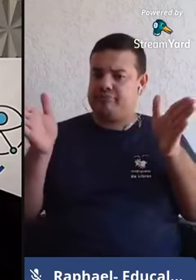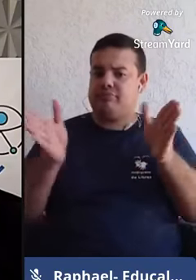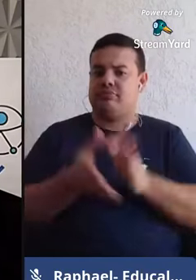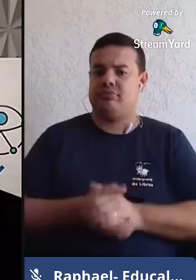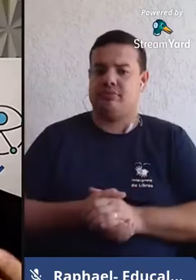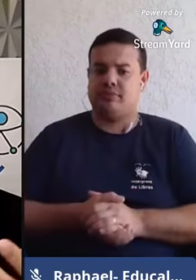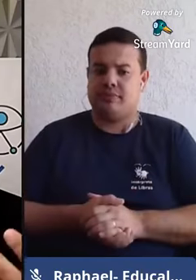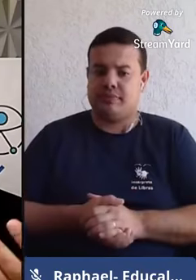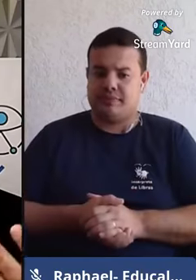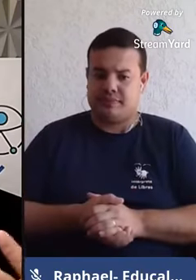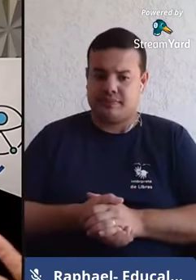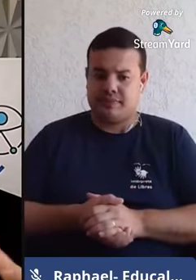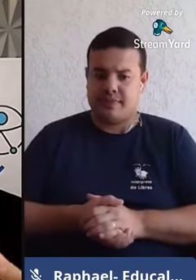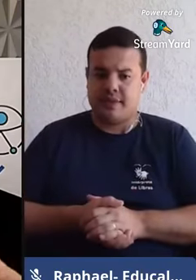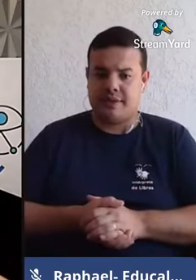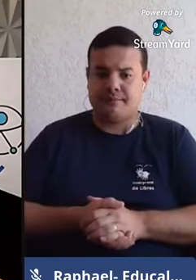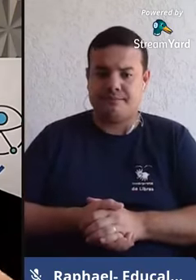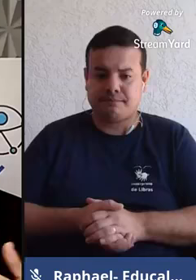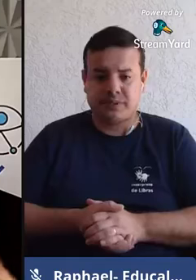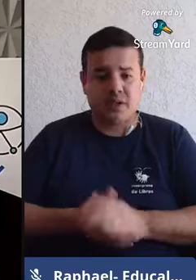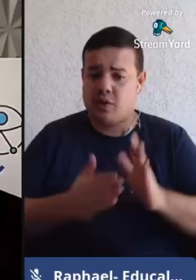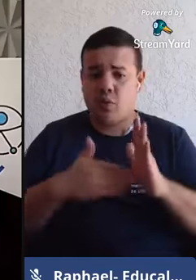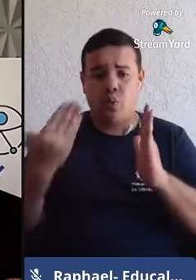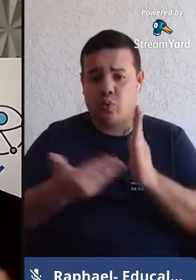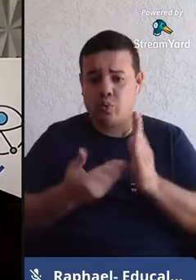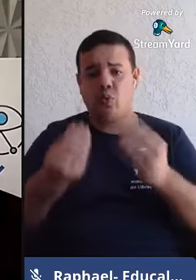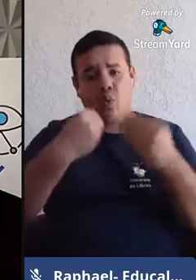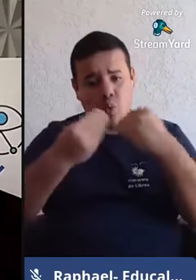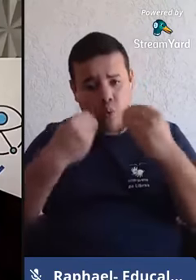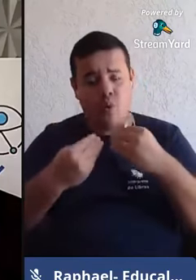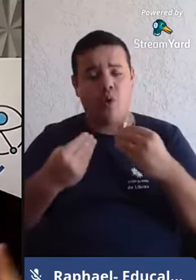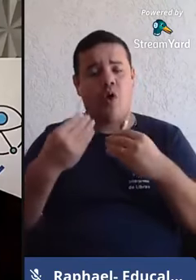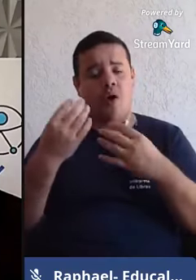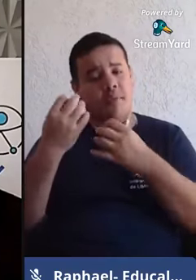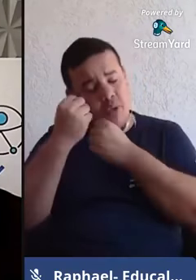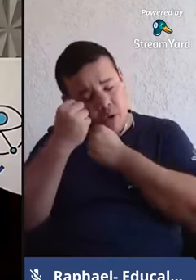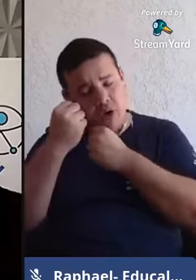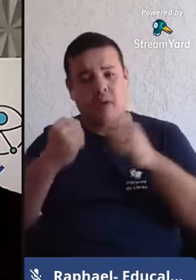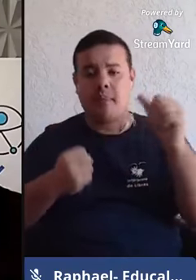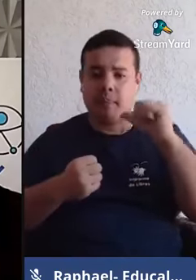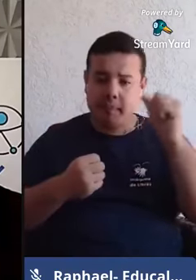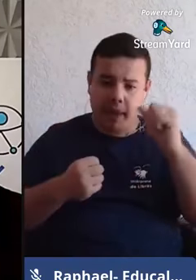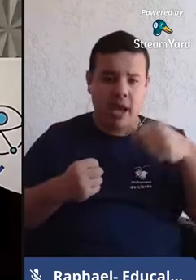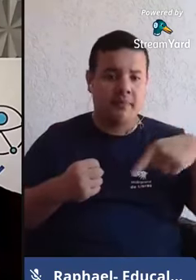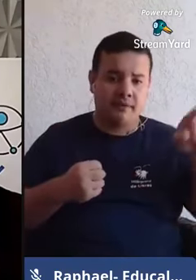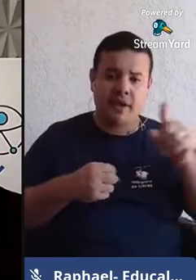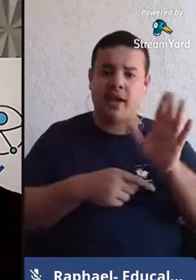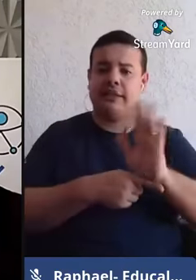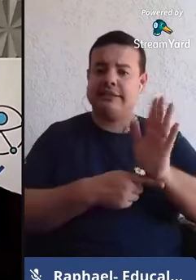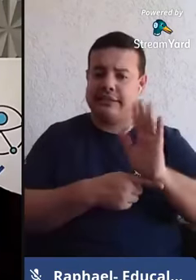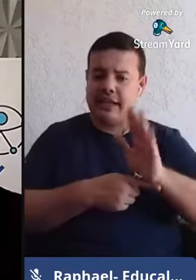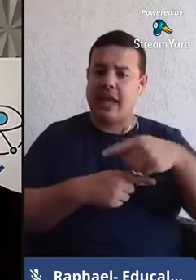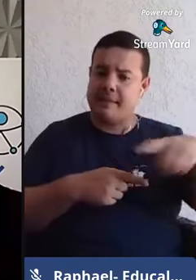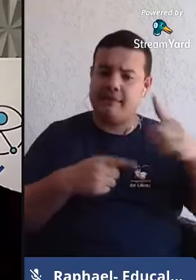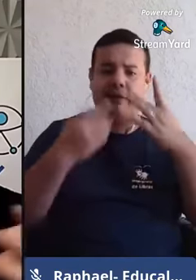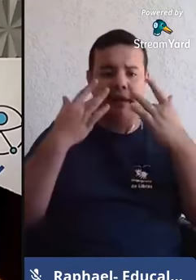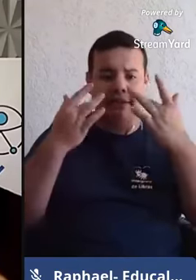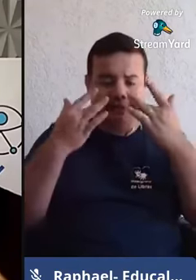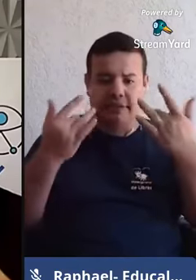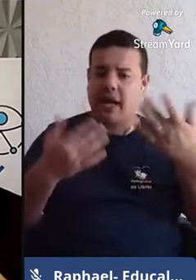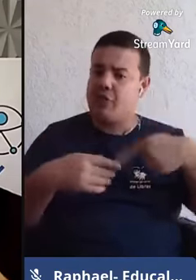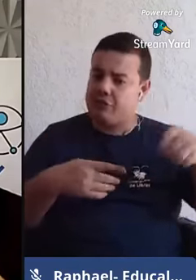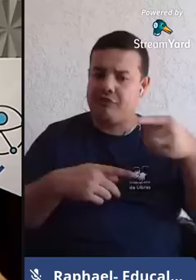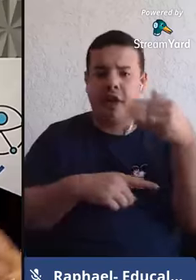fazendo. Se o cara come, bebe, dorme, vai no cinema, vai no motel, vai no teatro, tudo que uma pessoa comum faz, uma